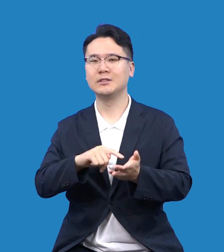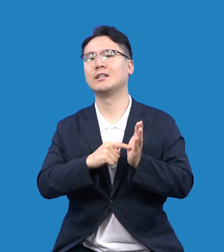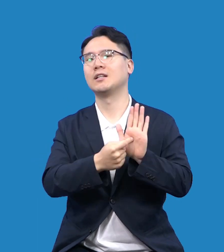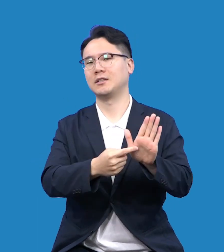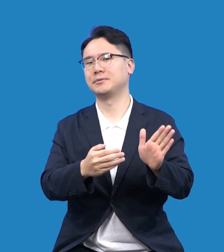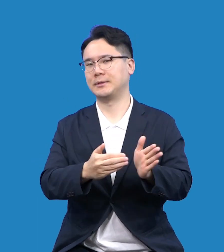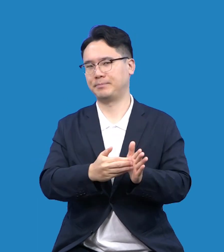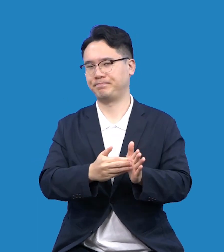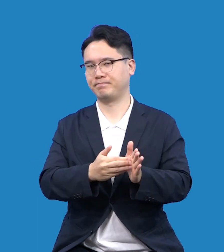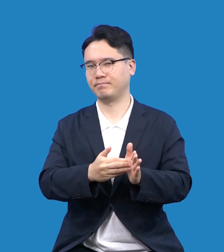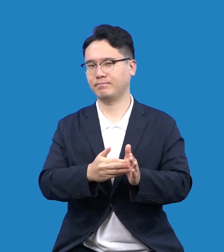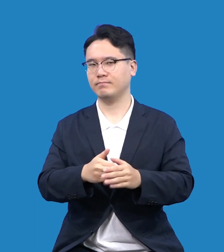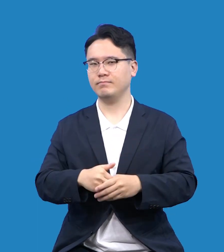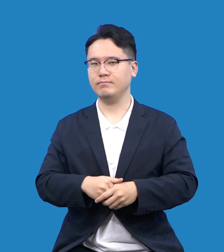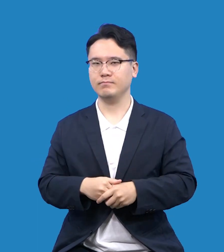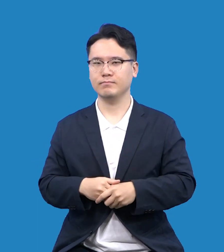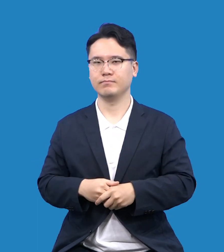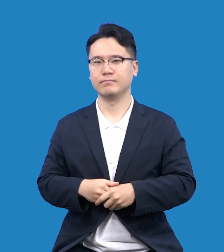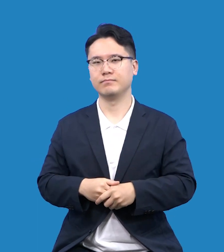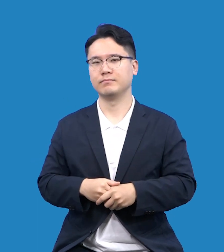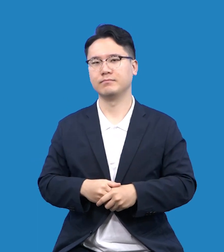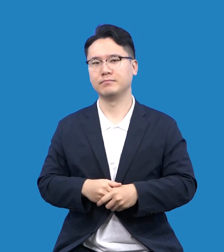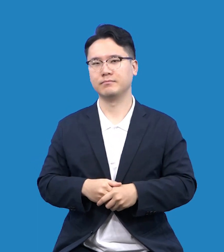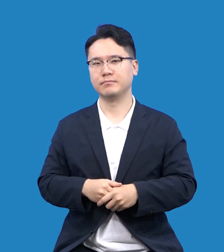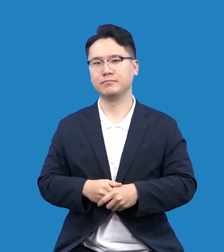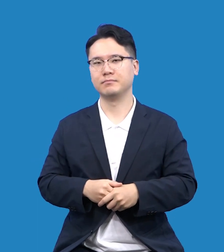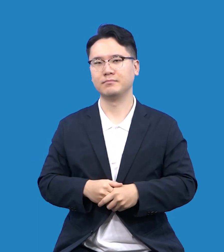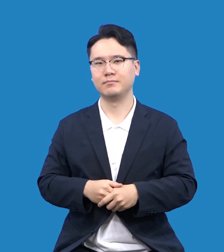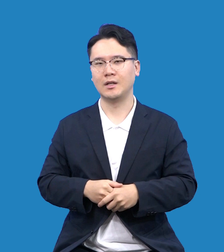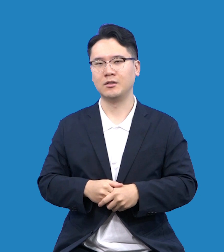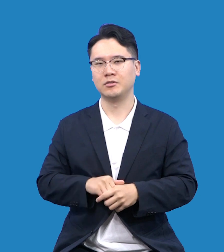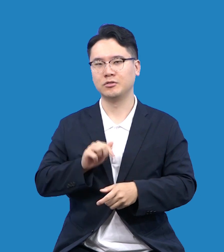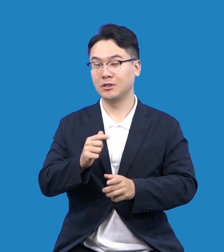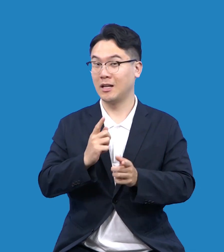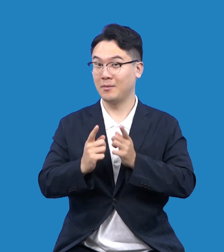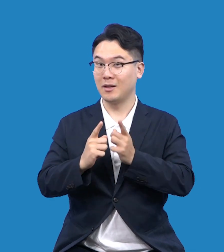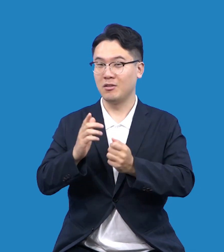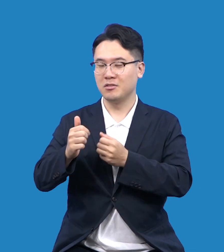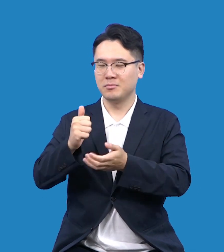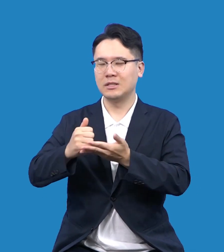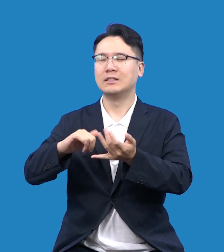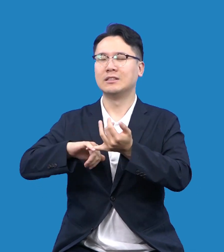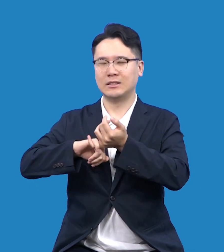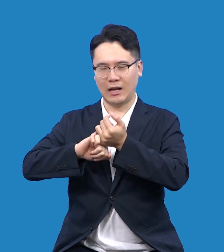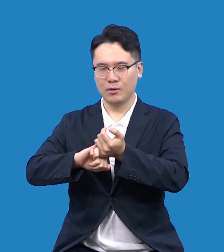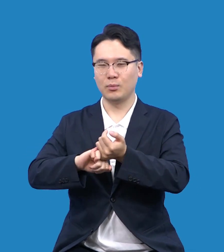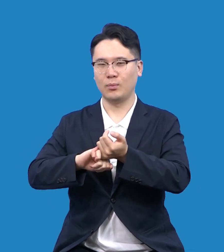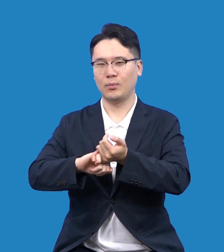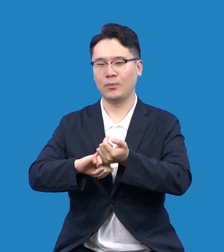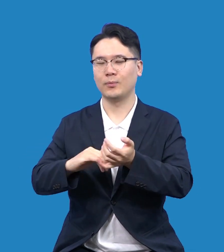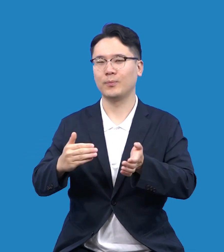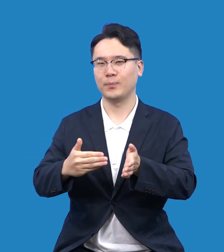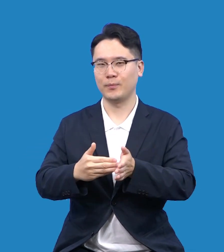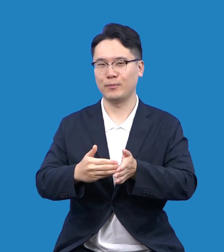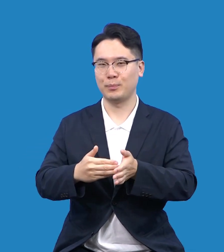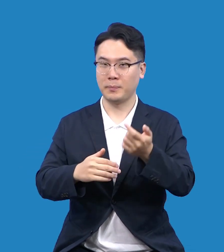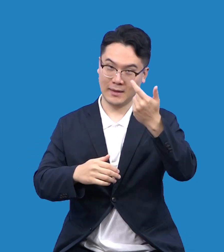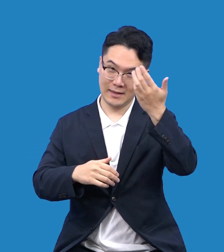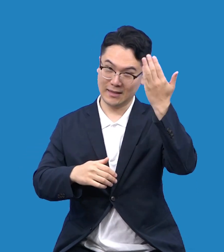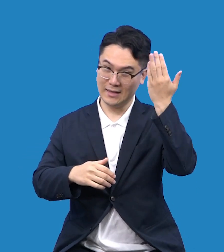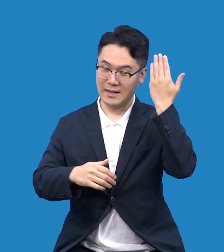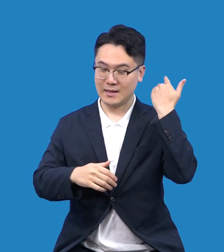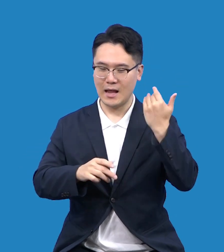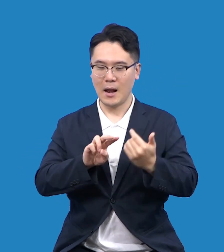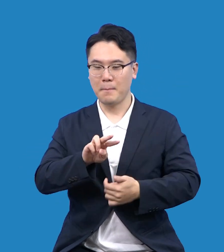자신의 약속으로 보증하셨다는 것이에요. 그러니까 이 말씀은 하나님이 약속하신 거예요. 옛날 번역에는